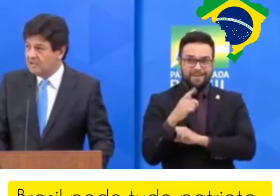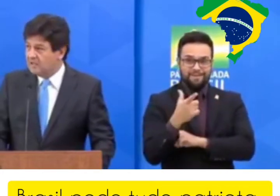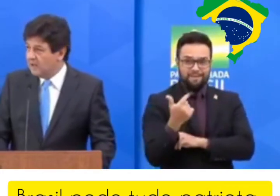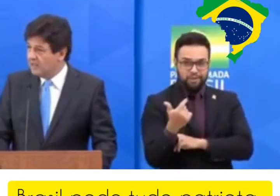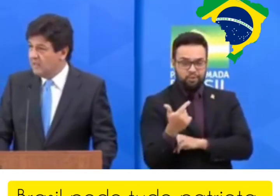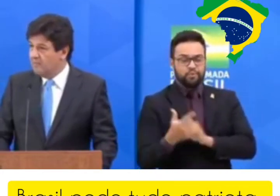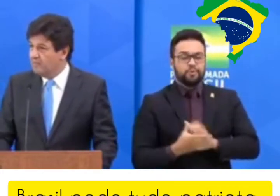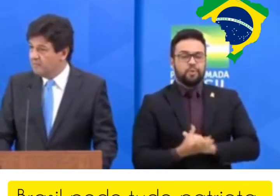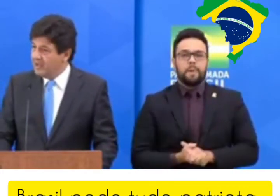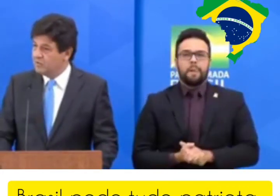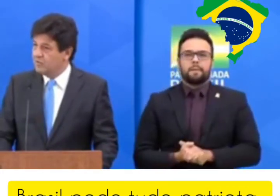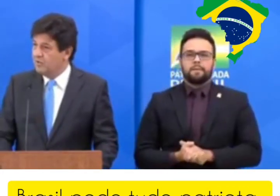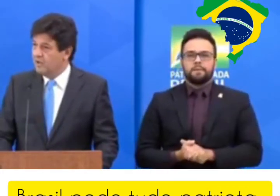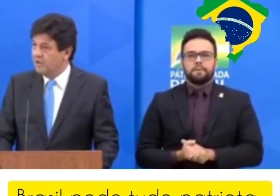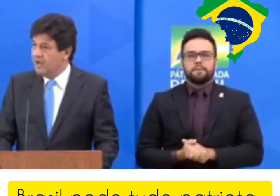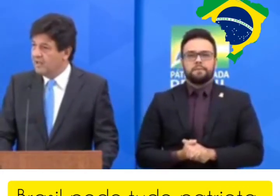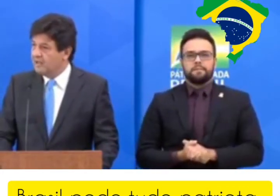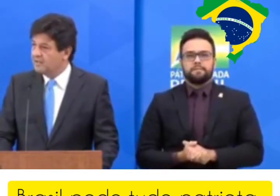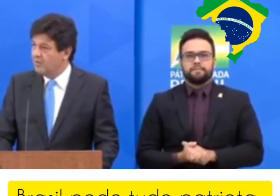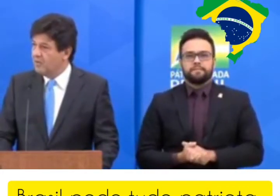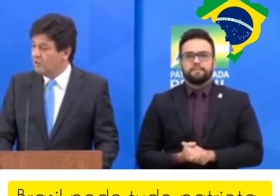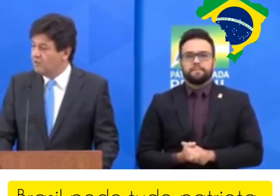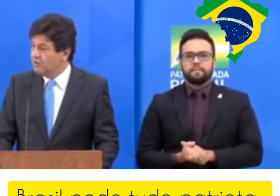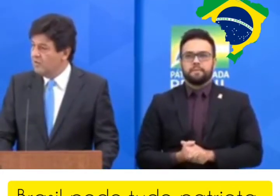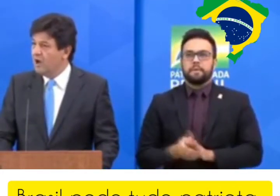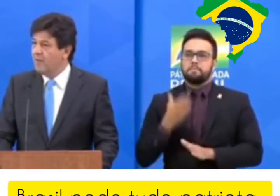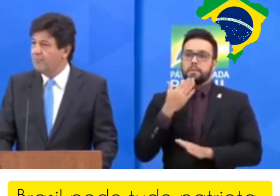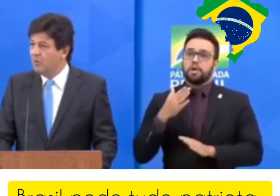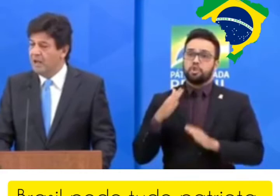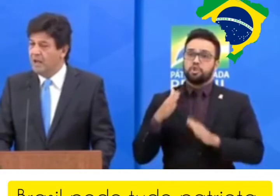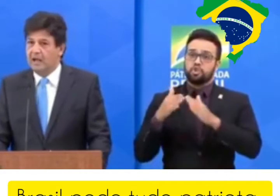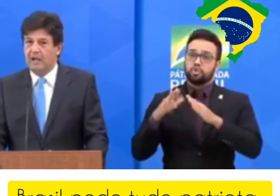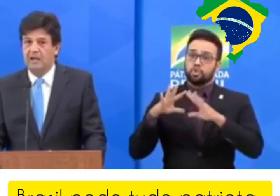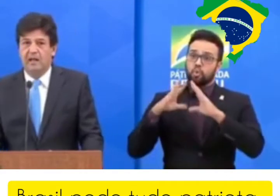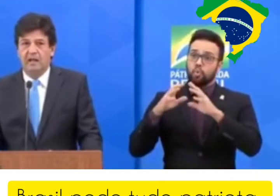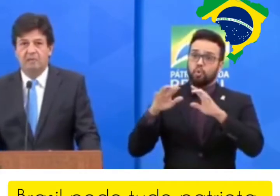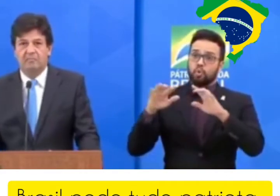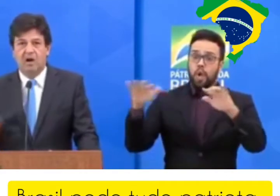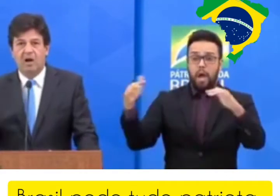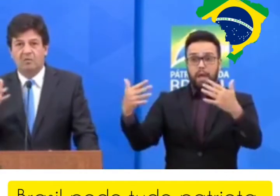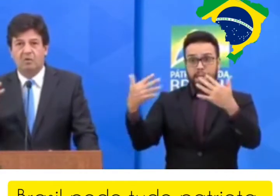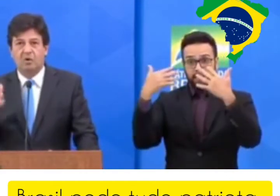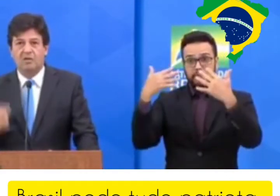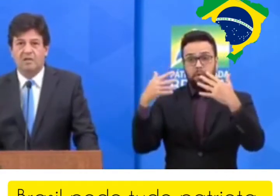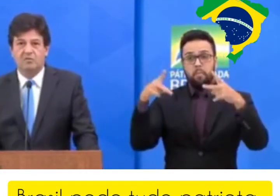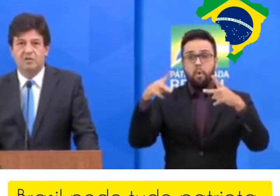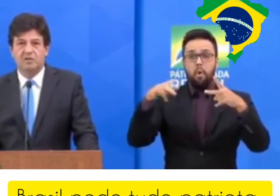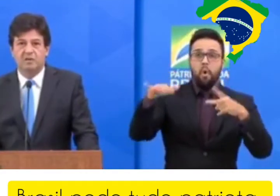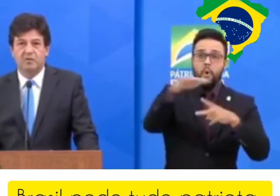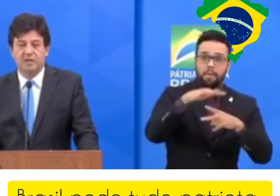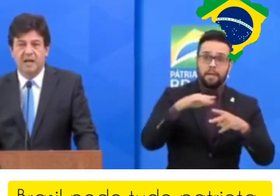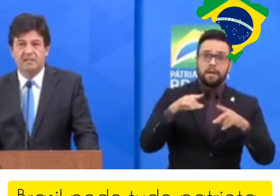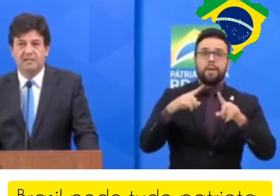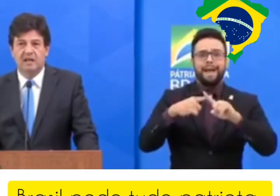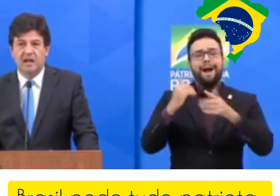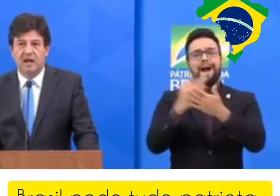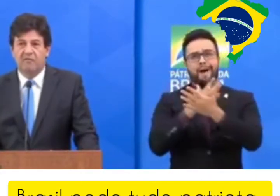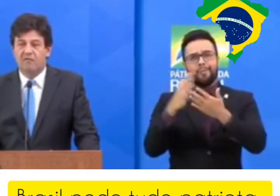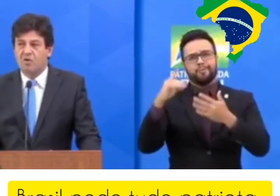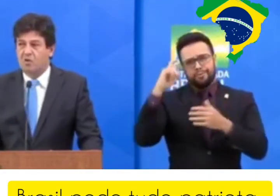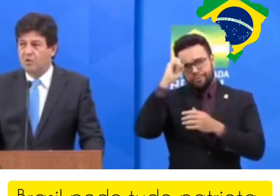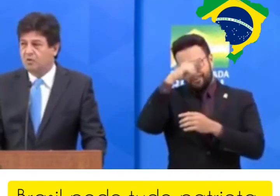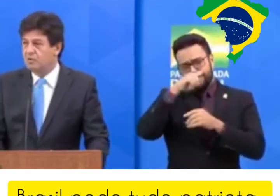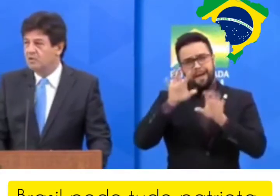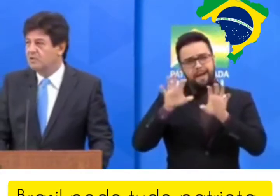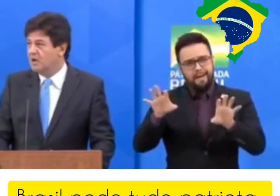as raízes, e aqui peço atenção a todos, embora pública, embora com todas as suas dificuldades,